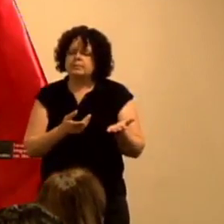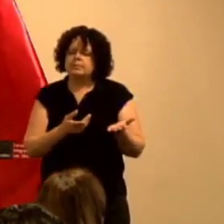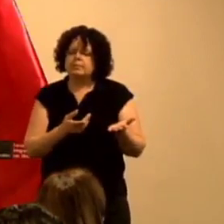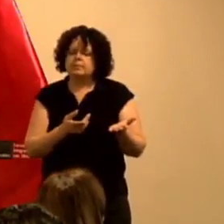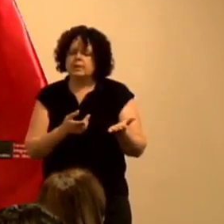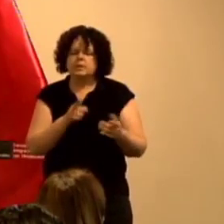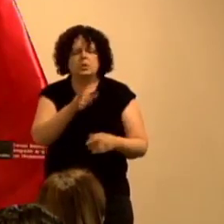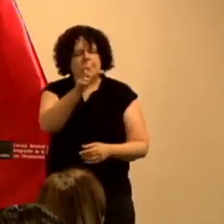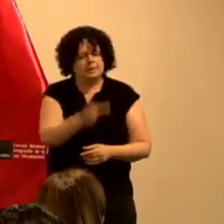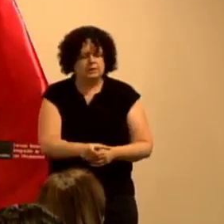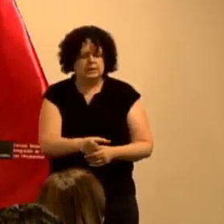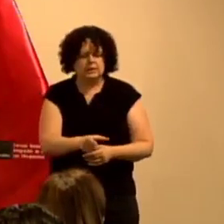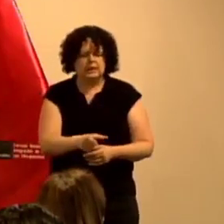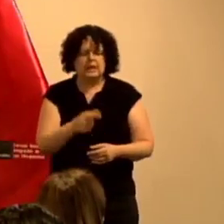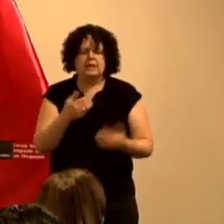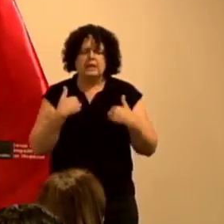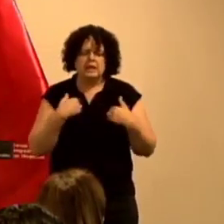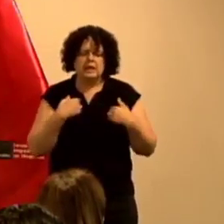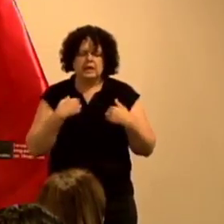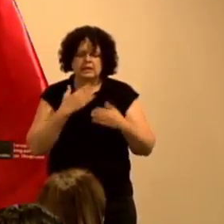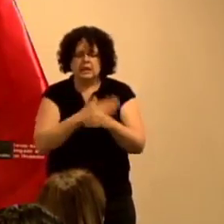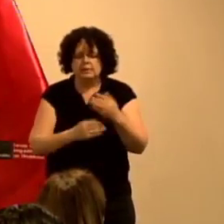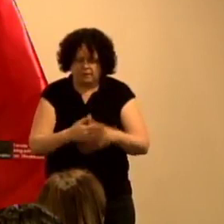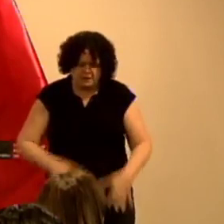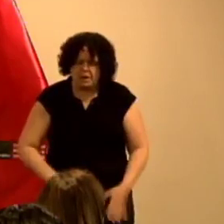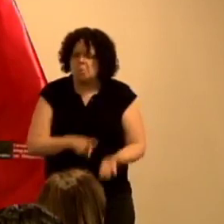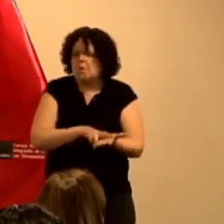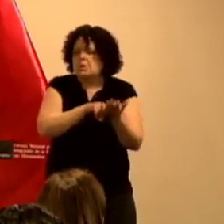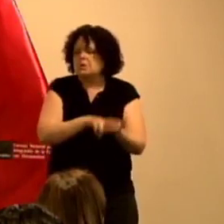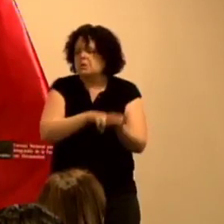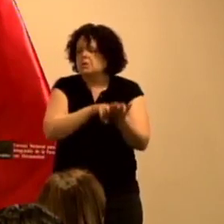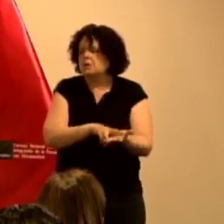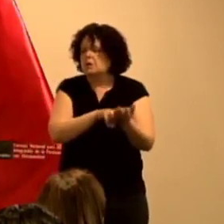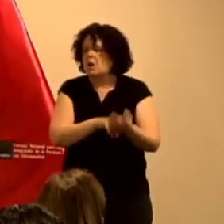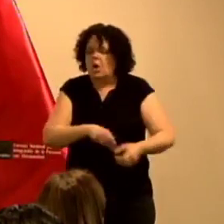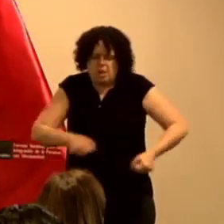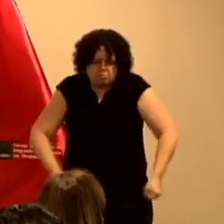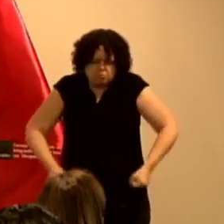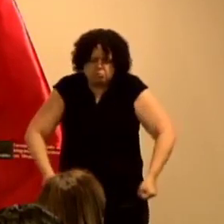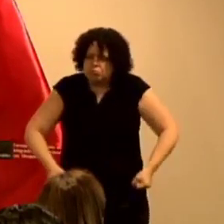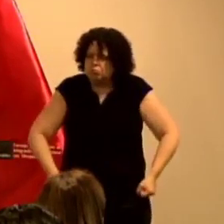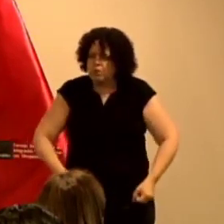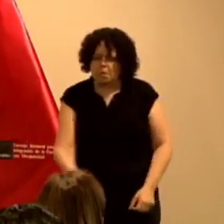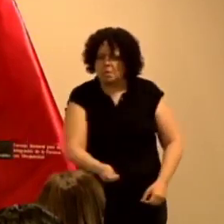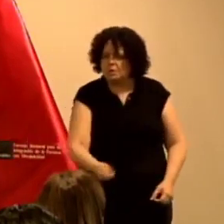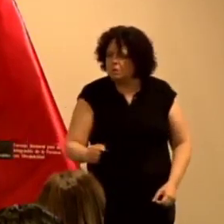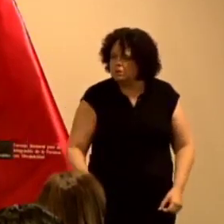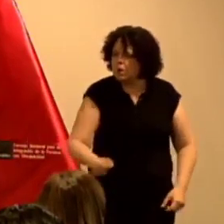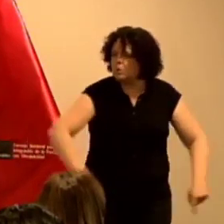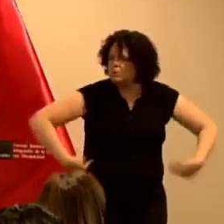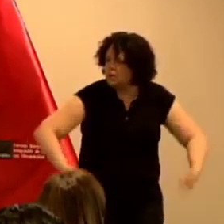si una persona tiene discapacidad física, hay que darle rehabilitación, hay que darle muletas, hay que darle bastón o